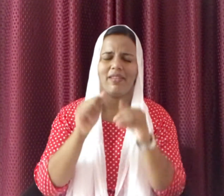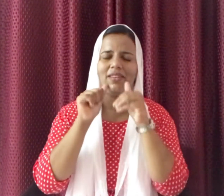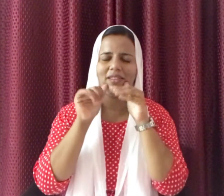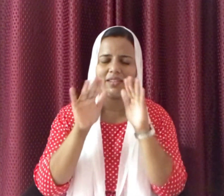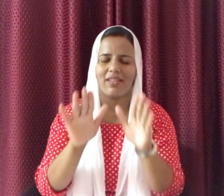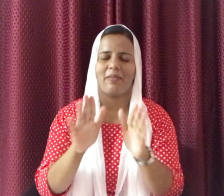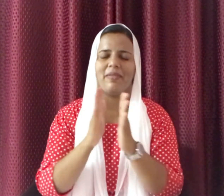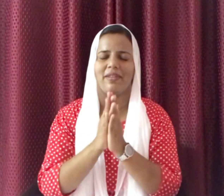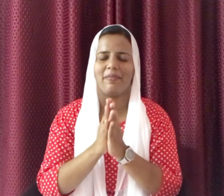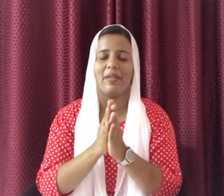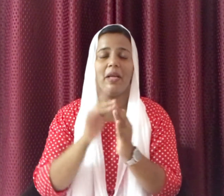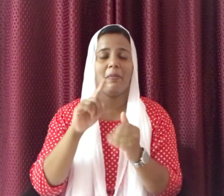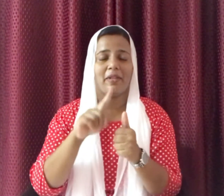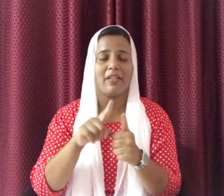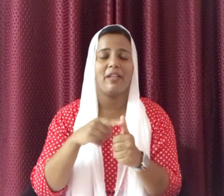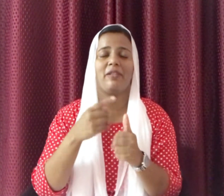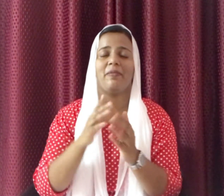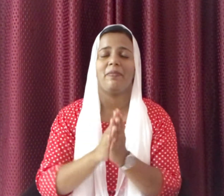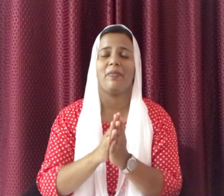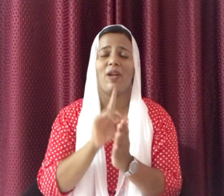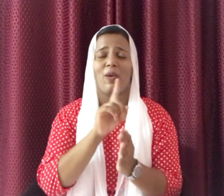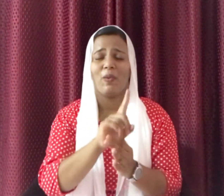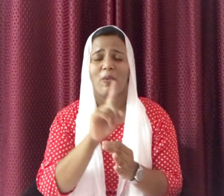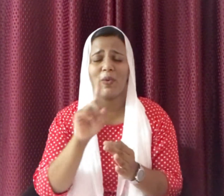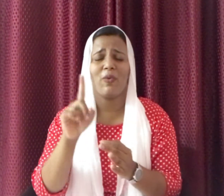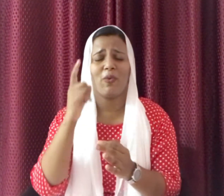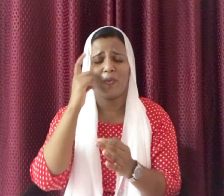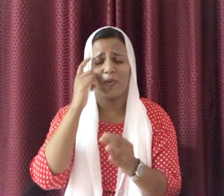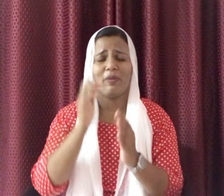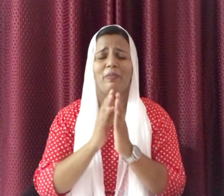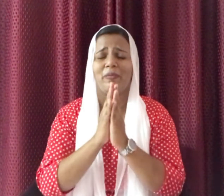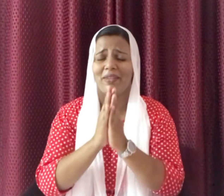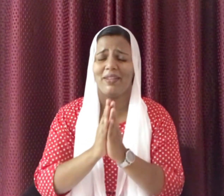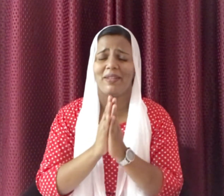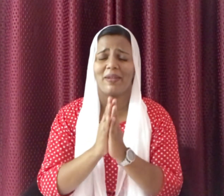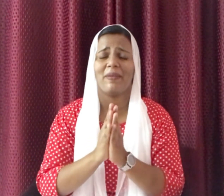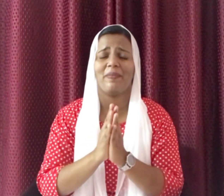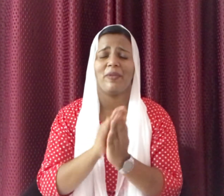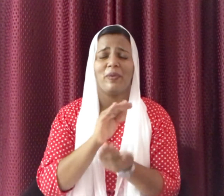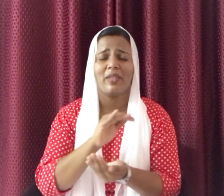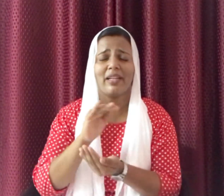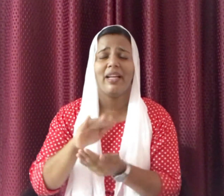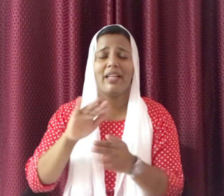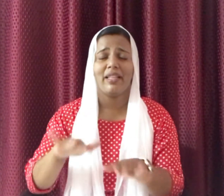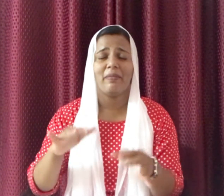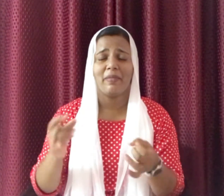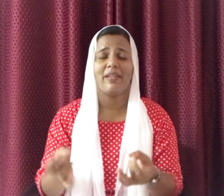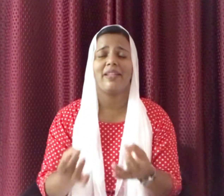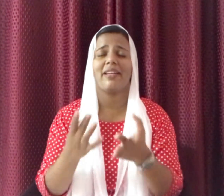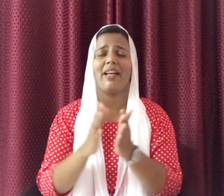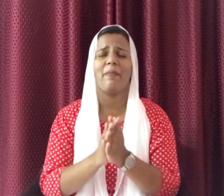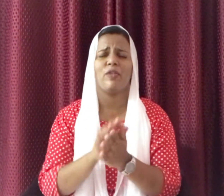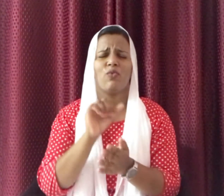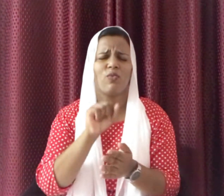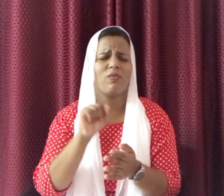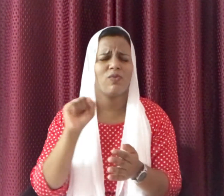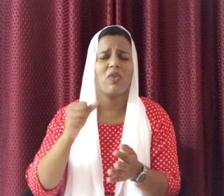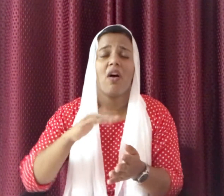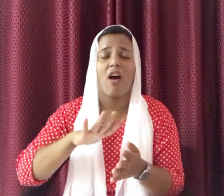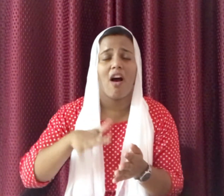നാമത്തിൽ അനുഗ്രഹിക്കപ്പെടട്ടെ. പ്രത്യേകിച്ച് കർത്താവെ ഓരോ വ്യക്തികൾക്ക് വേണ്ടി പേഴ്സണലായിട്ട് പ്രാർത്ഥിക്കുക. നിൻ്റെ കുഞ്ഞുങ്ങൾ ഇന്ന് പകൽക്കാലം, ആമേൻ, അവരുടെ വ്യക്തിപരമായ